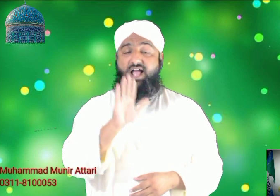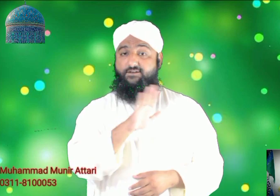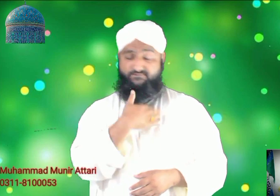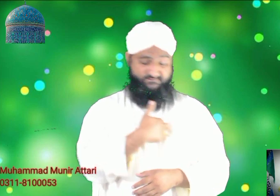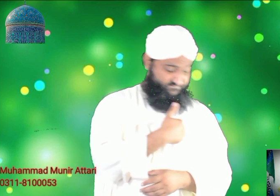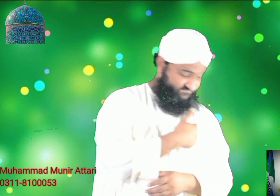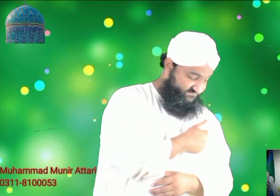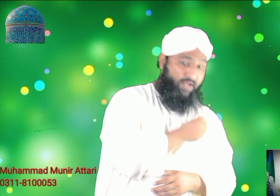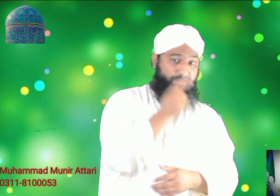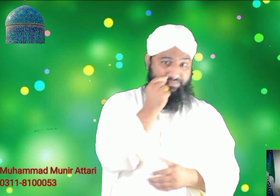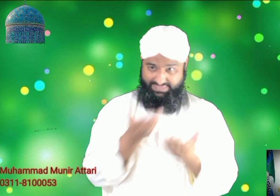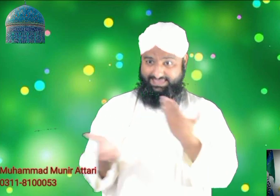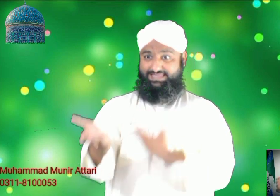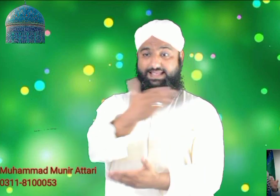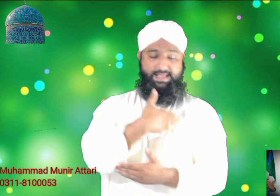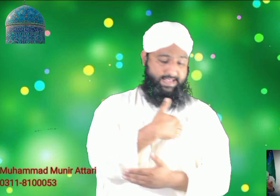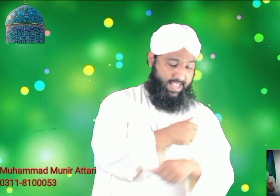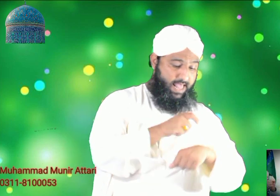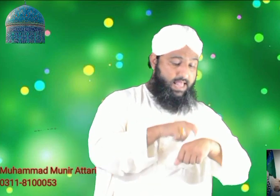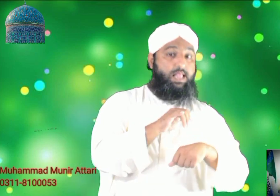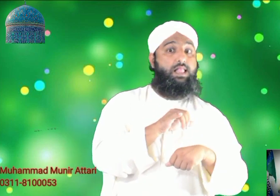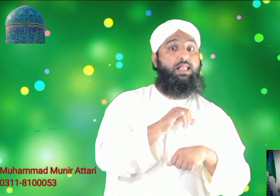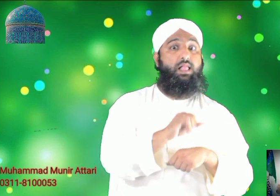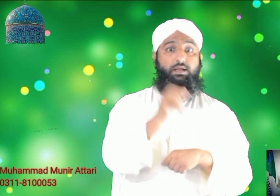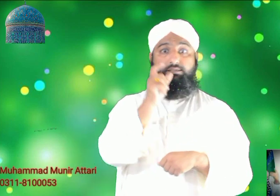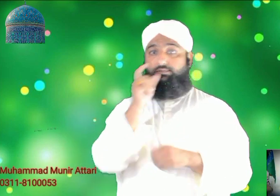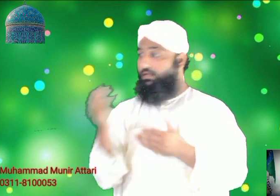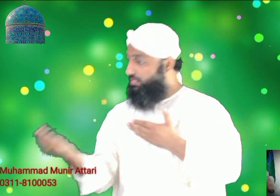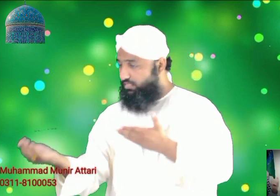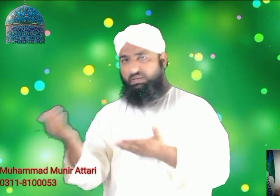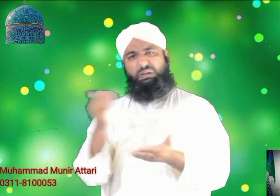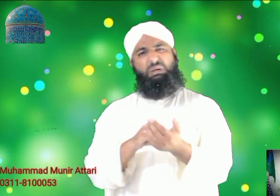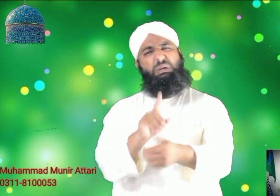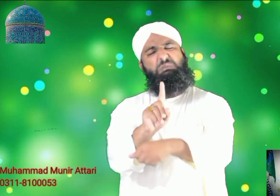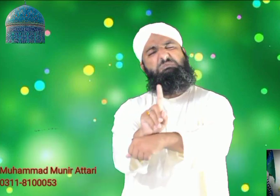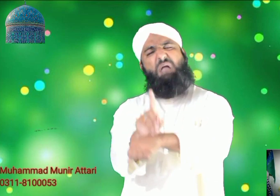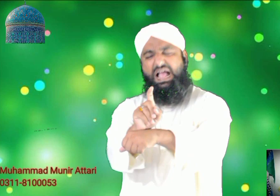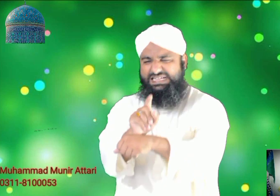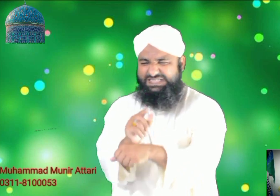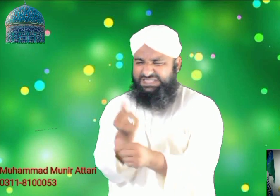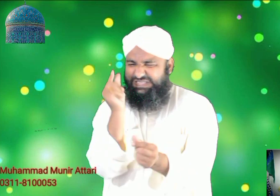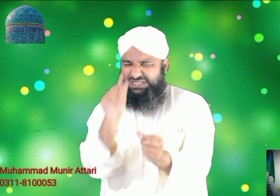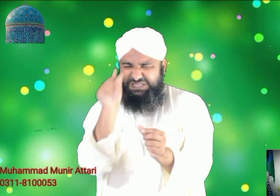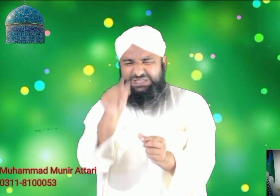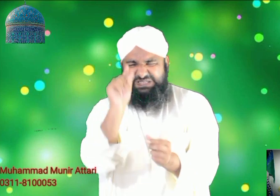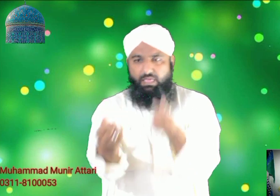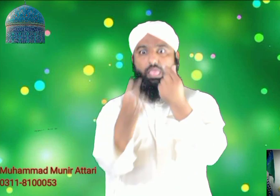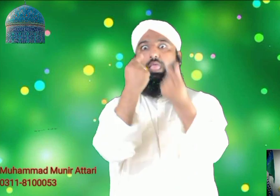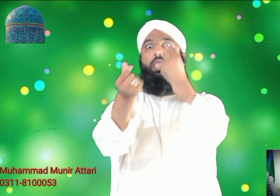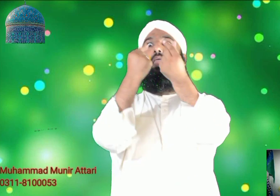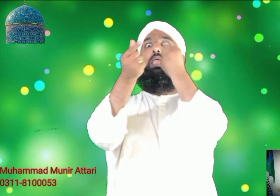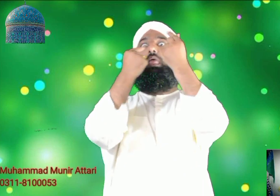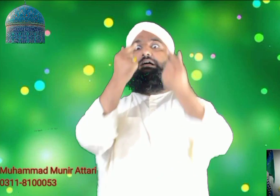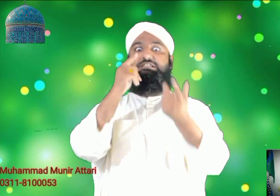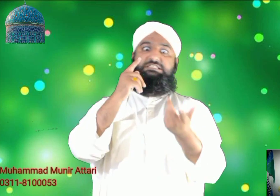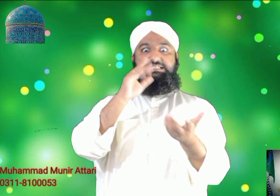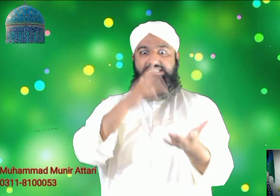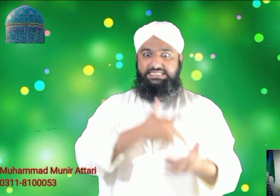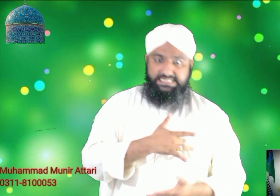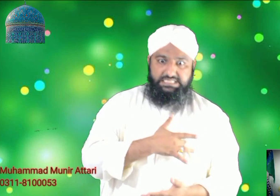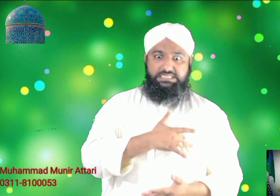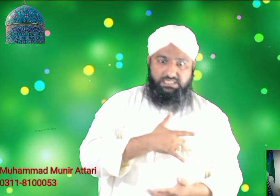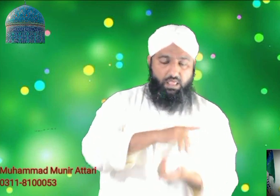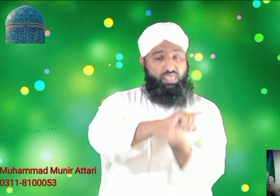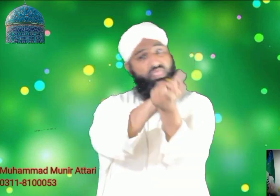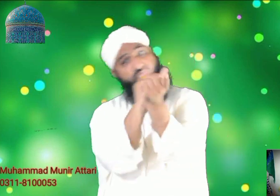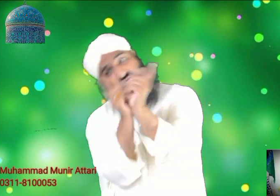کوشش کرتا ہے کہ بندے کا ایمان چھین لے اور یہ بے ایمان قبر میں جائے، مگر nobody have worry about ایمان،